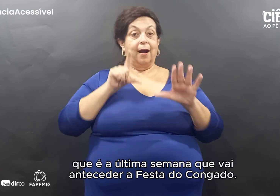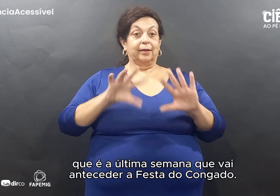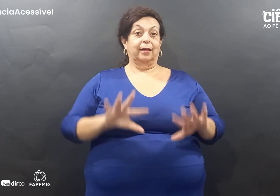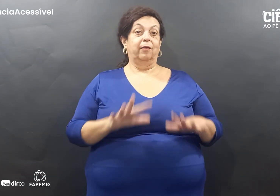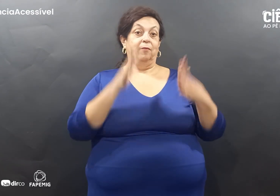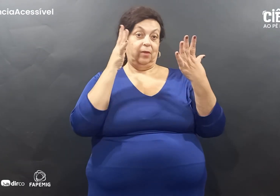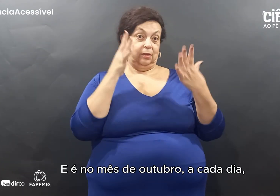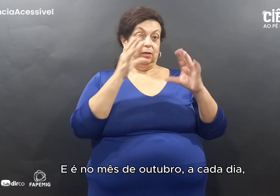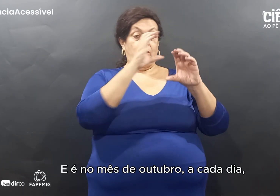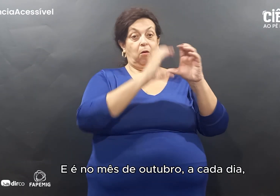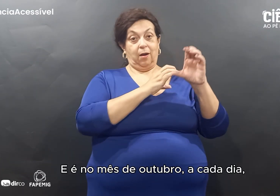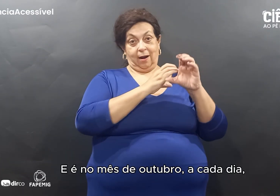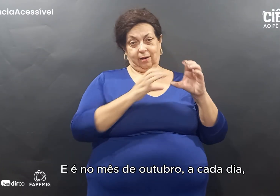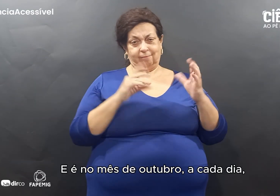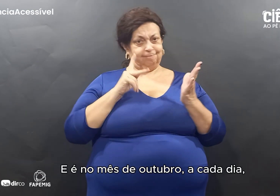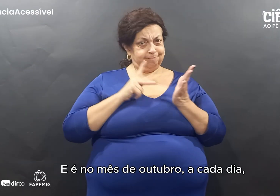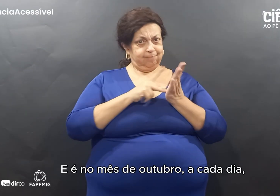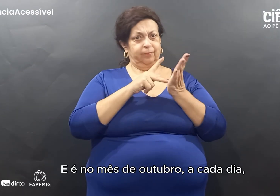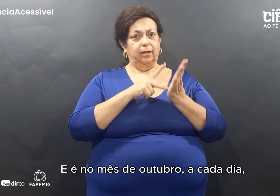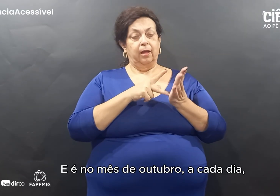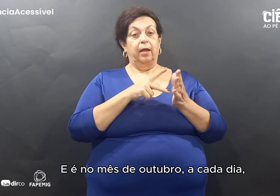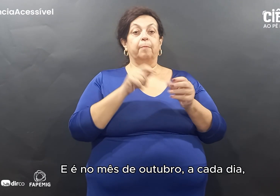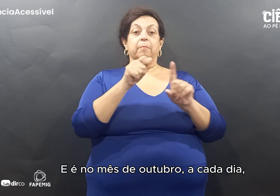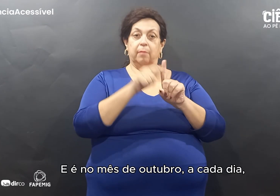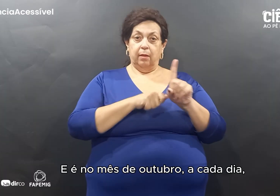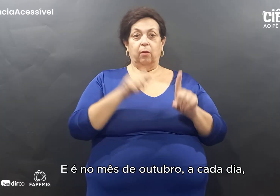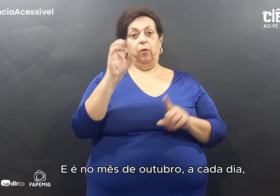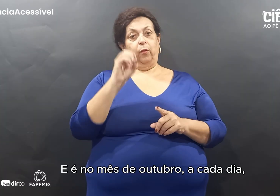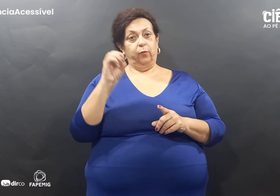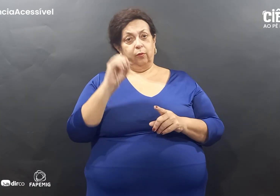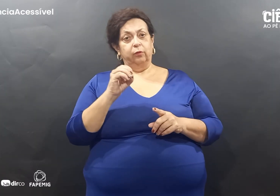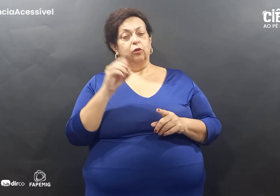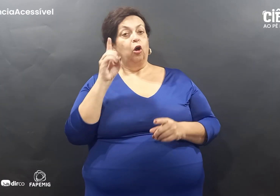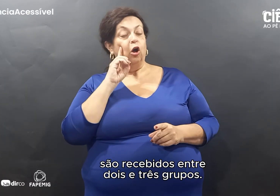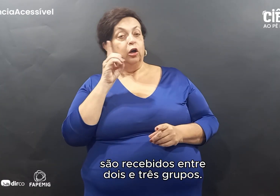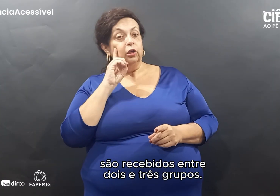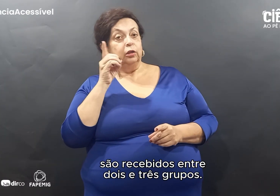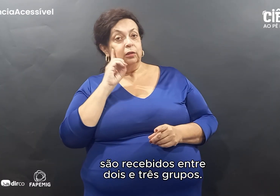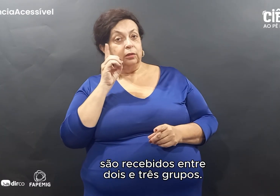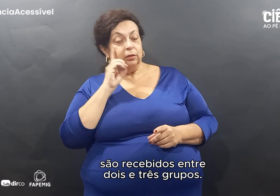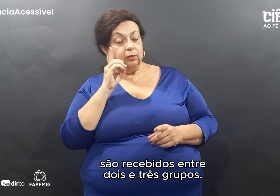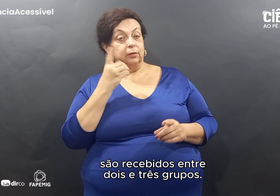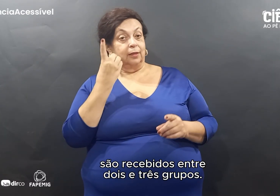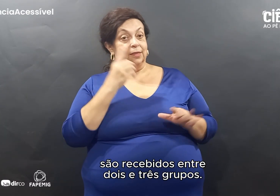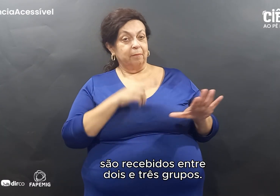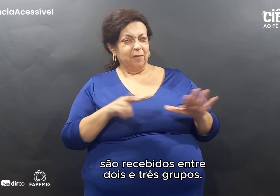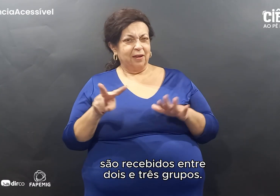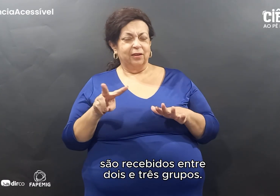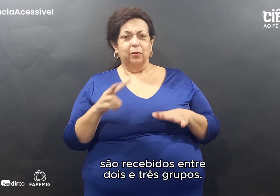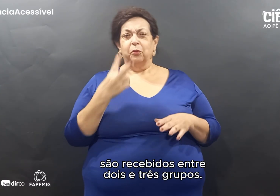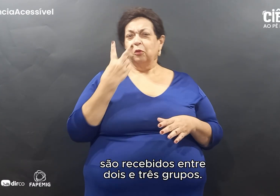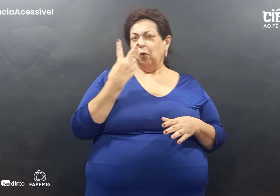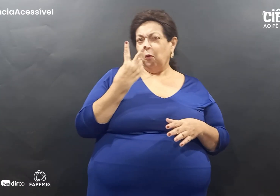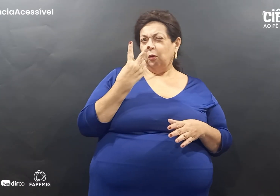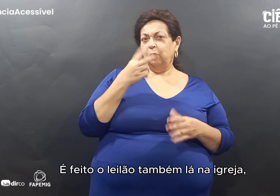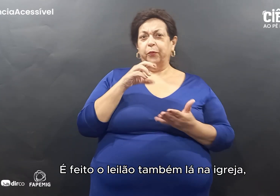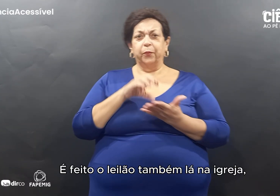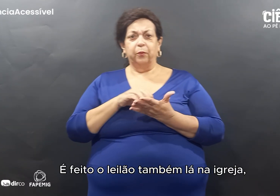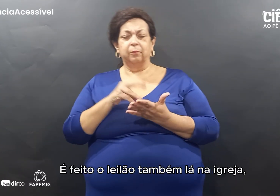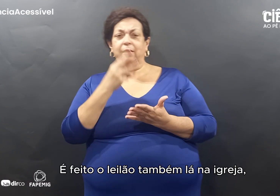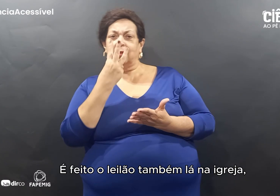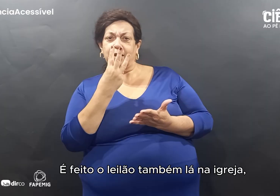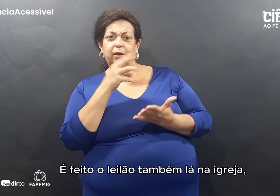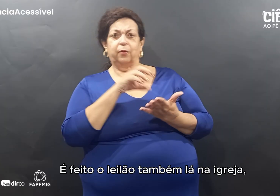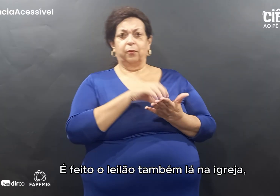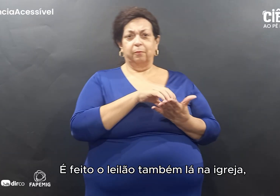do congado. E é no mês de outubro. A cada dia é recebido entre 2 e 3 grupos. É